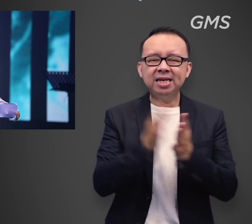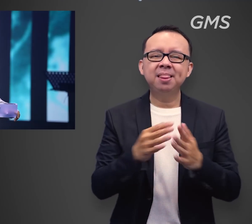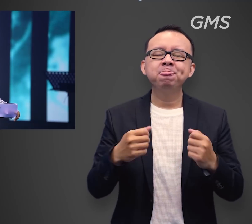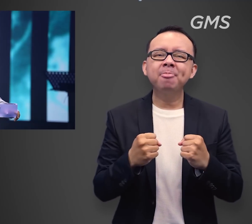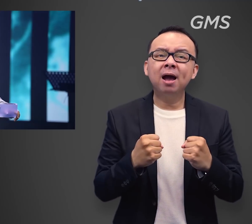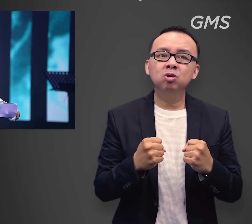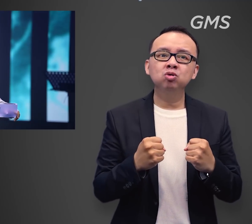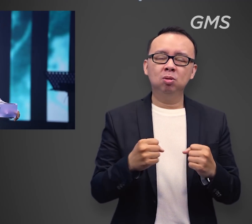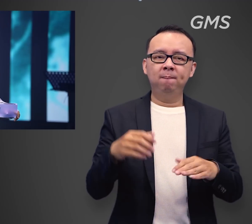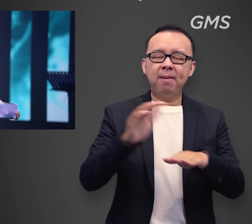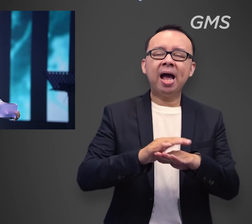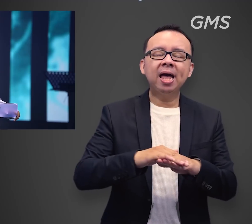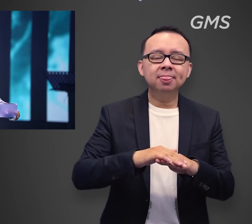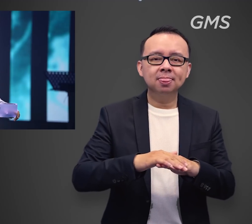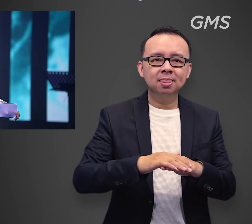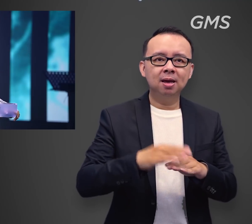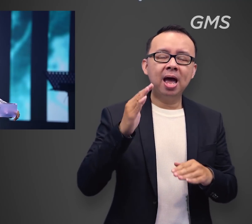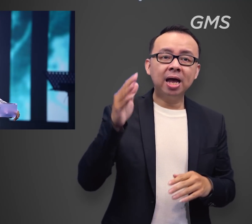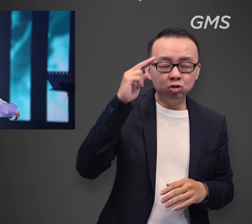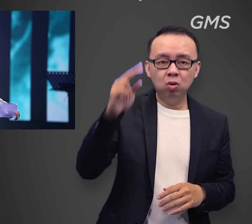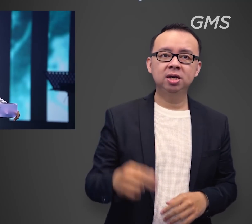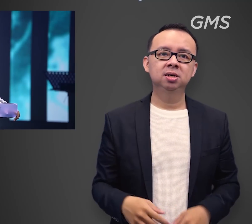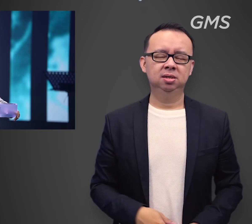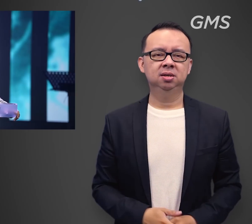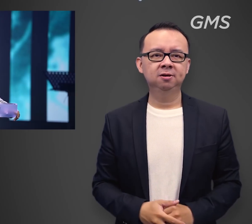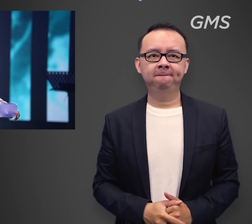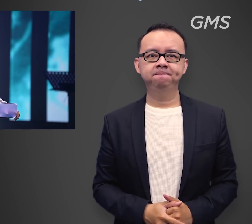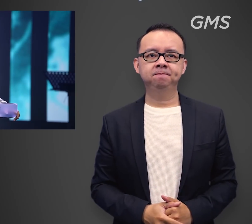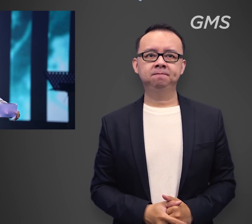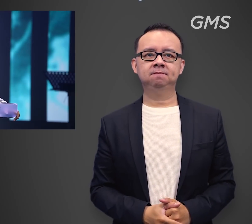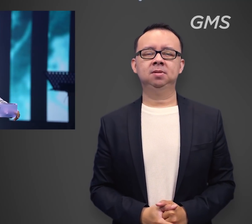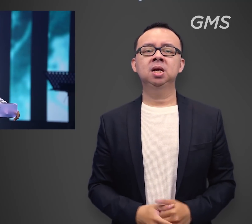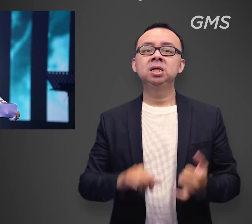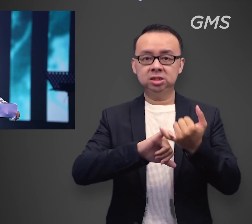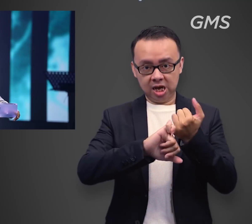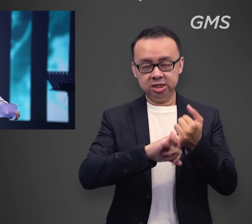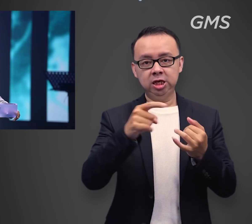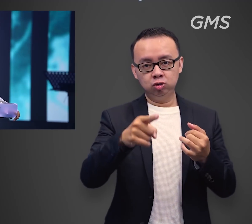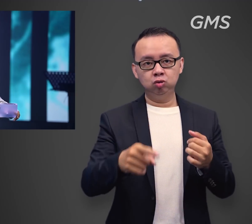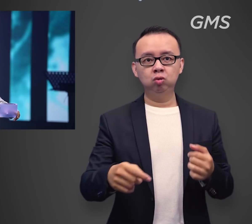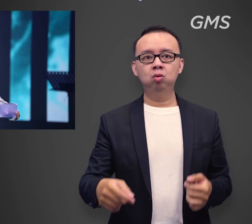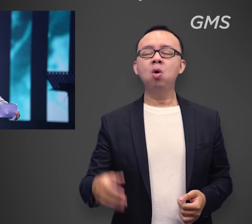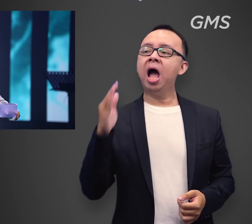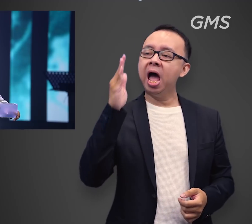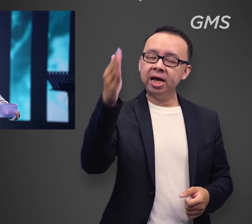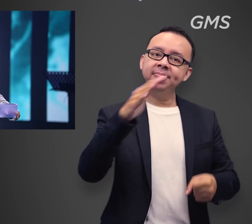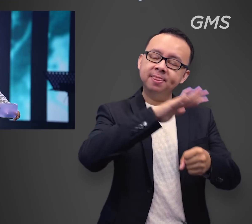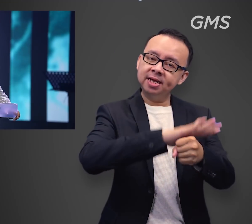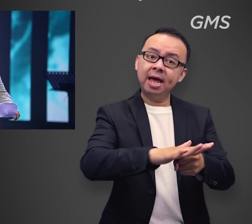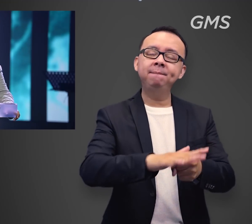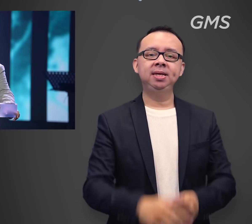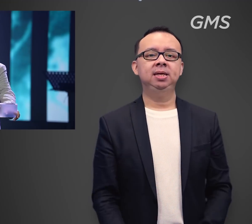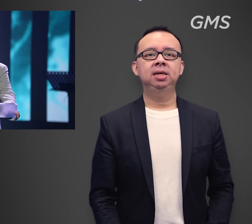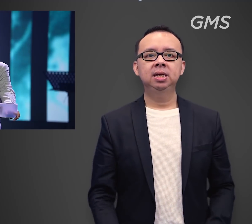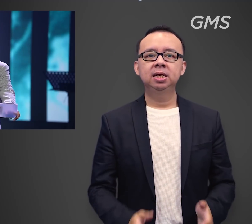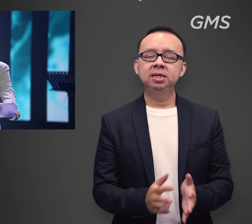hidup kita untuk mengetahui janji Tuhan. Janji itu akan tergenapi. Janji Tuhan itu membuat kita ini